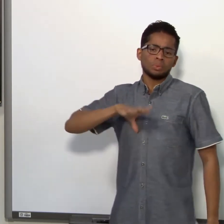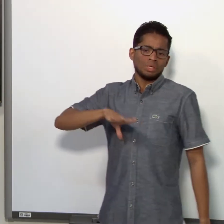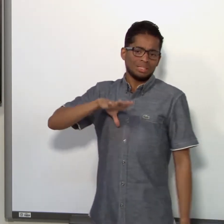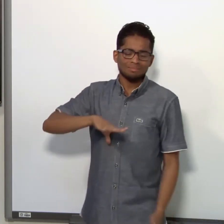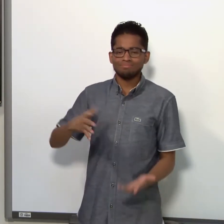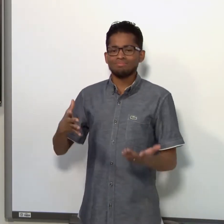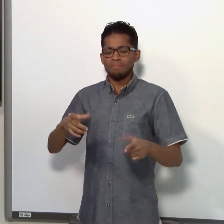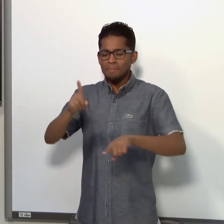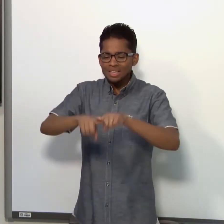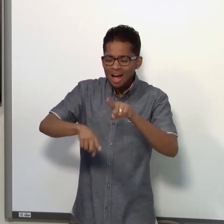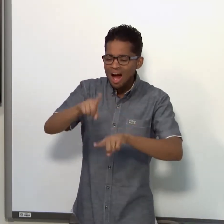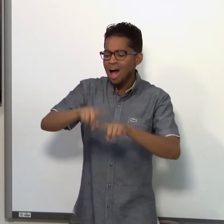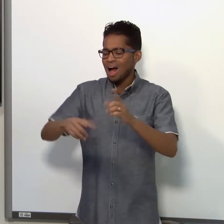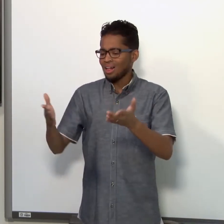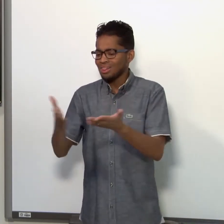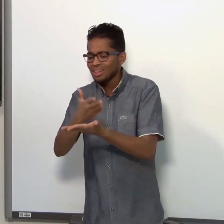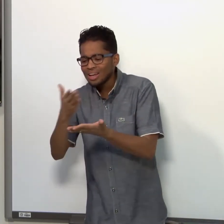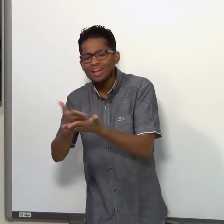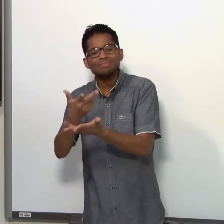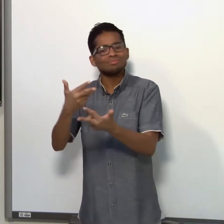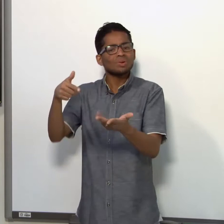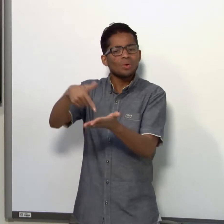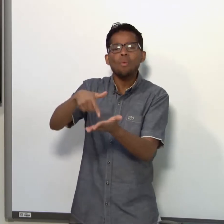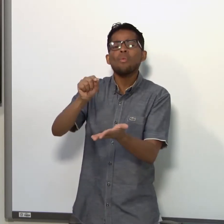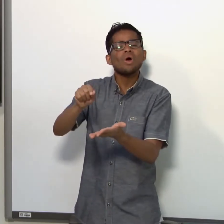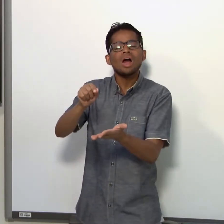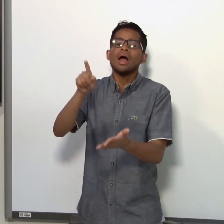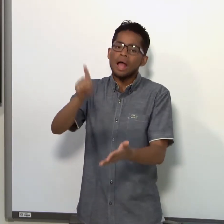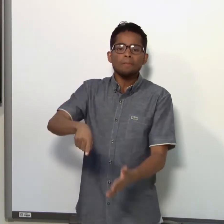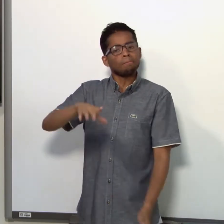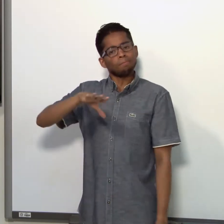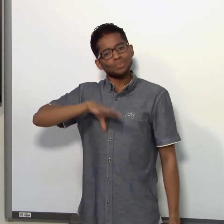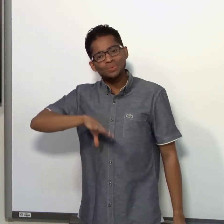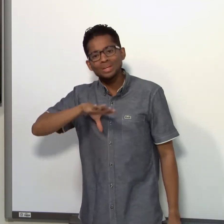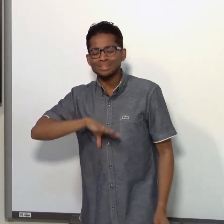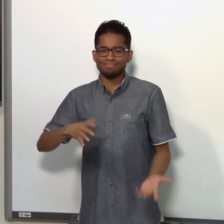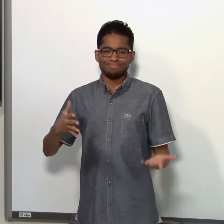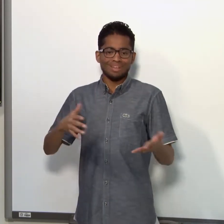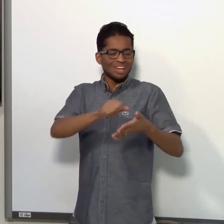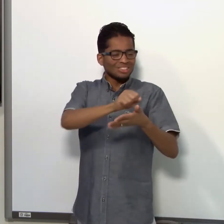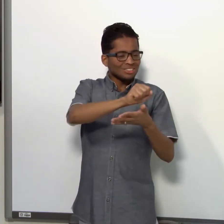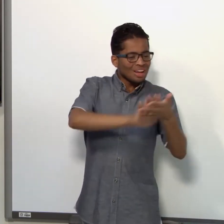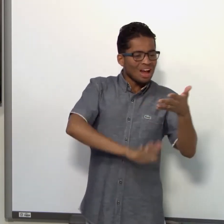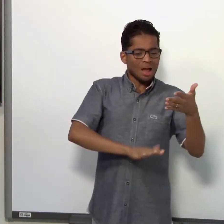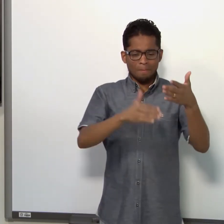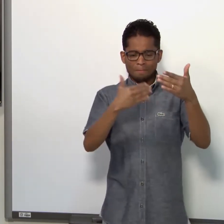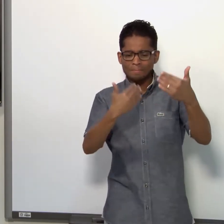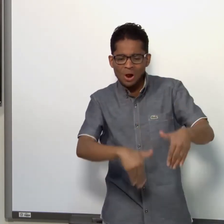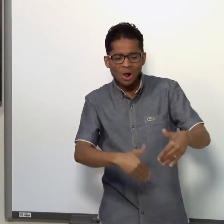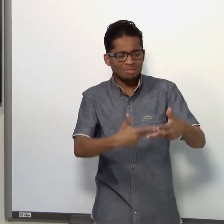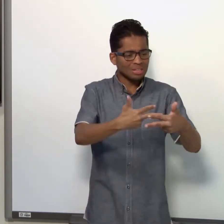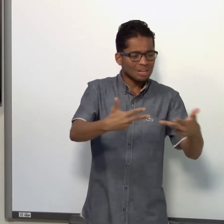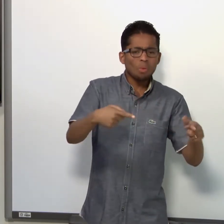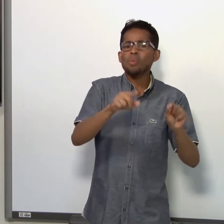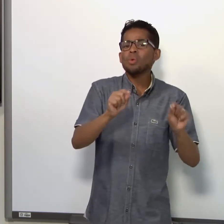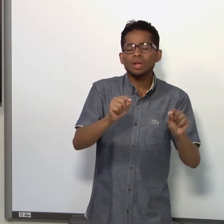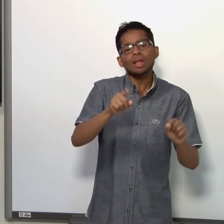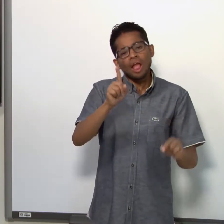é que é utilizada no processo de ensino. Os materiais, livros, todos em português.